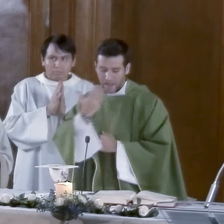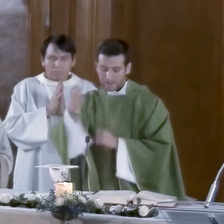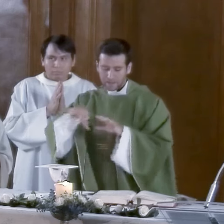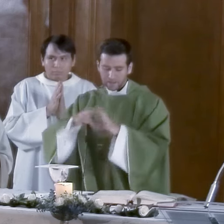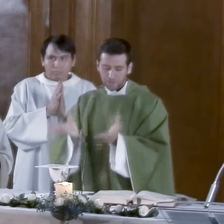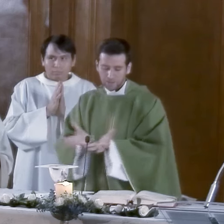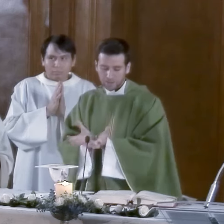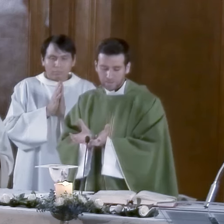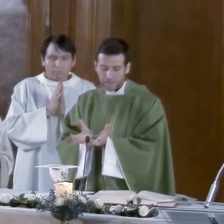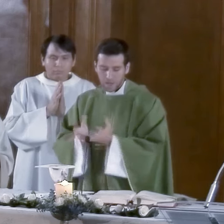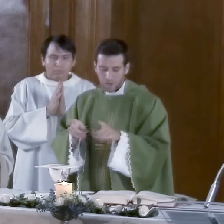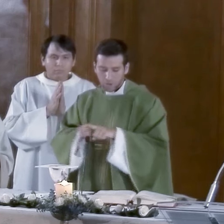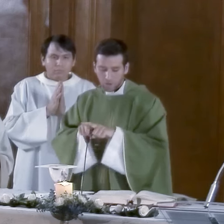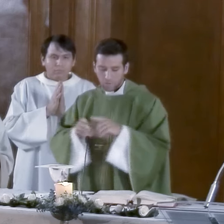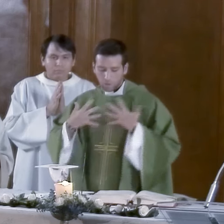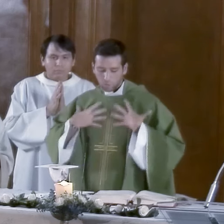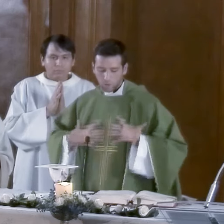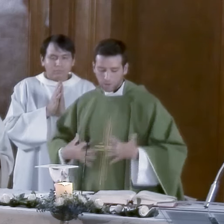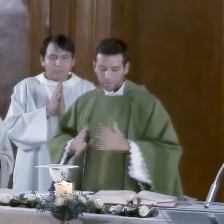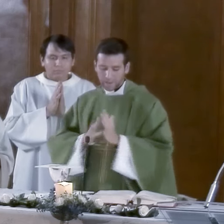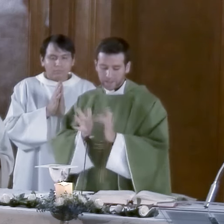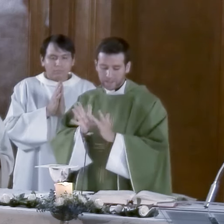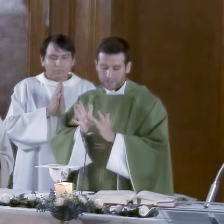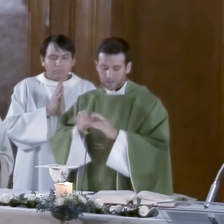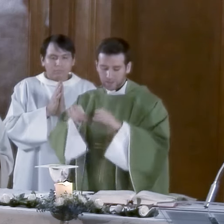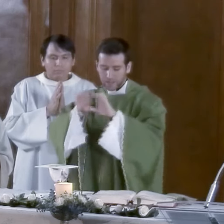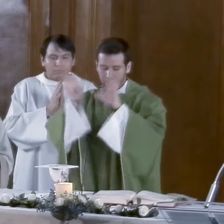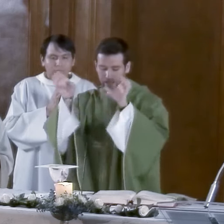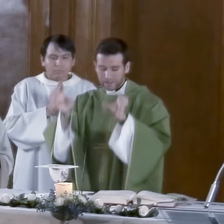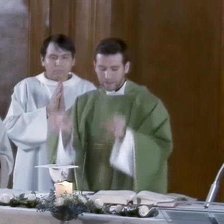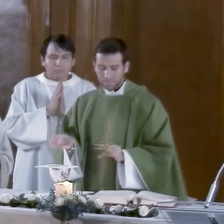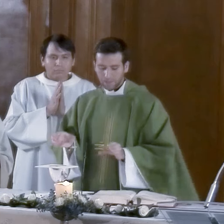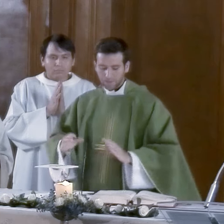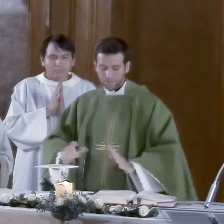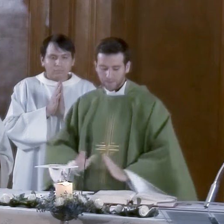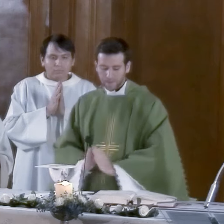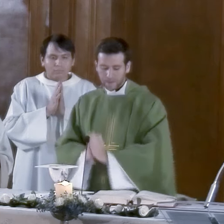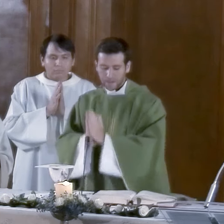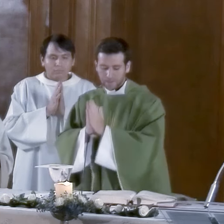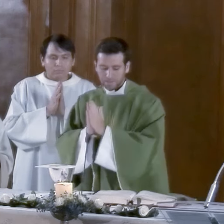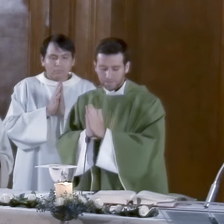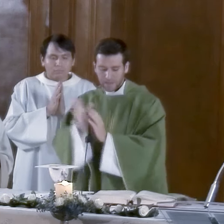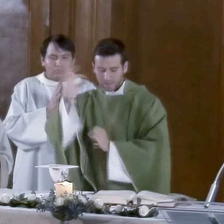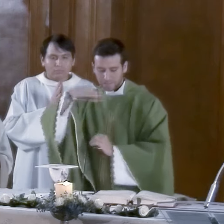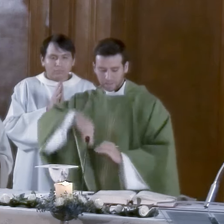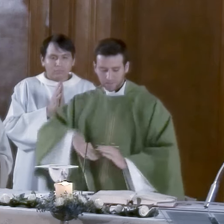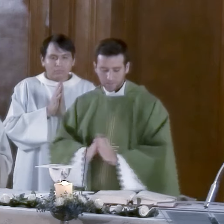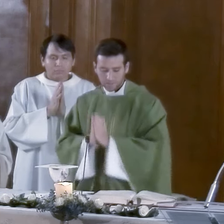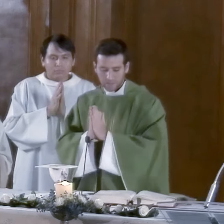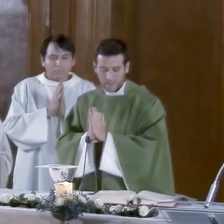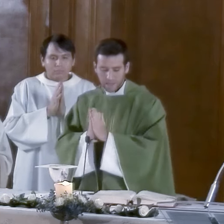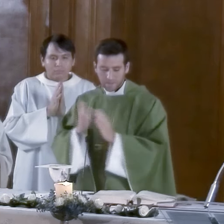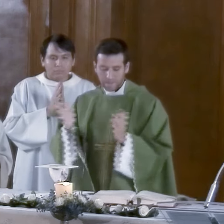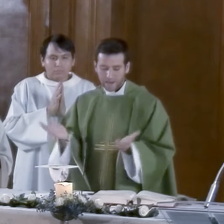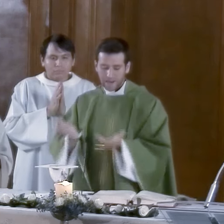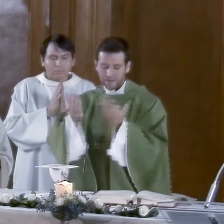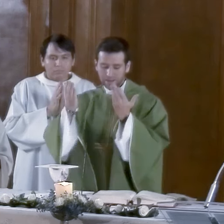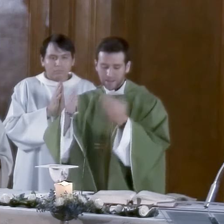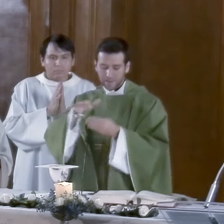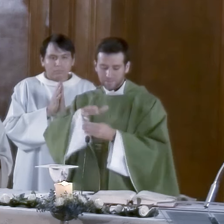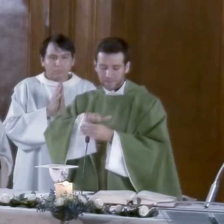aparece ante el mundo como cuerpo de Cristo y templo del Espíritu,